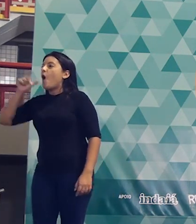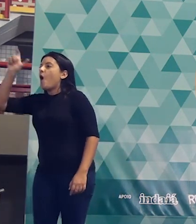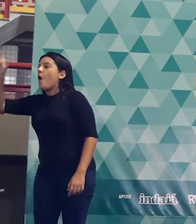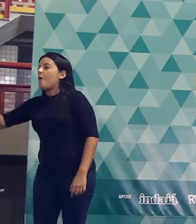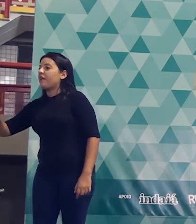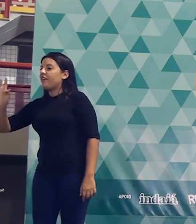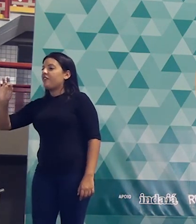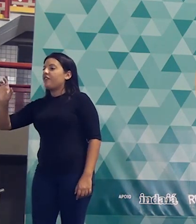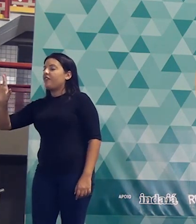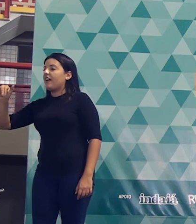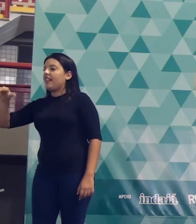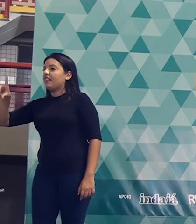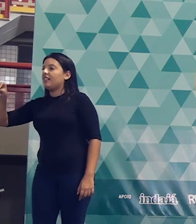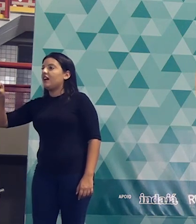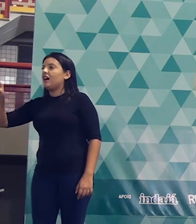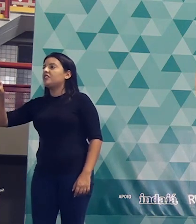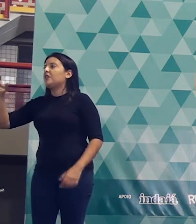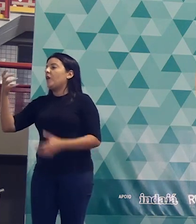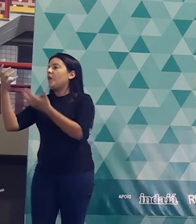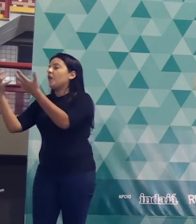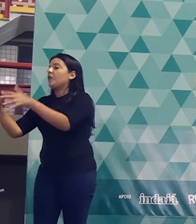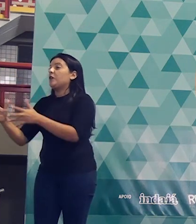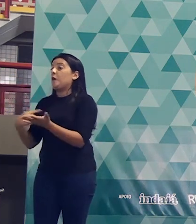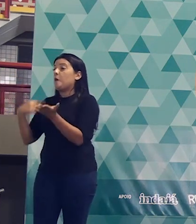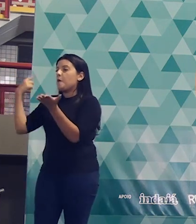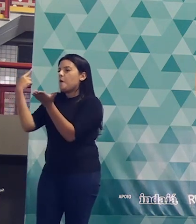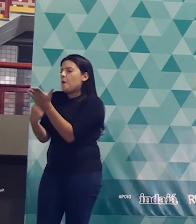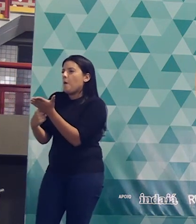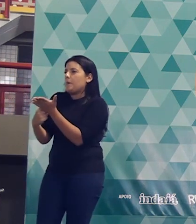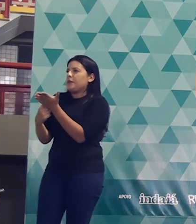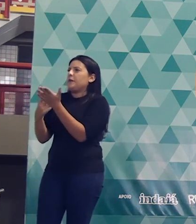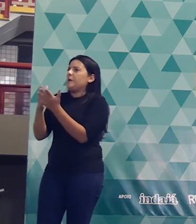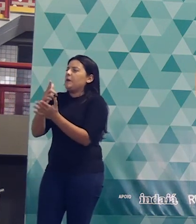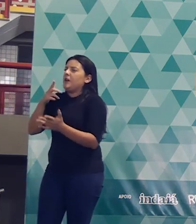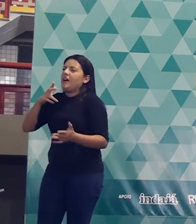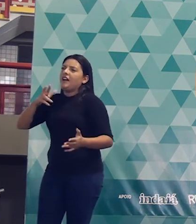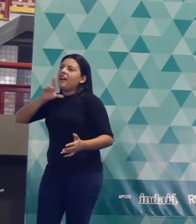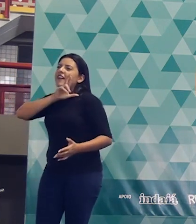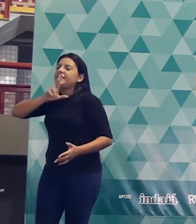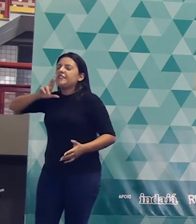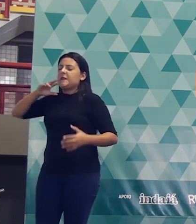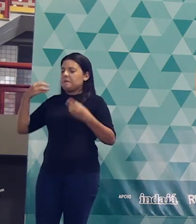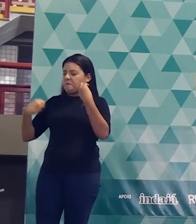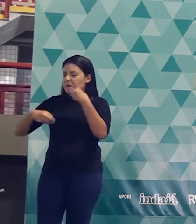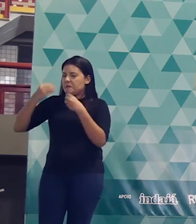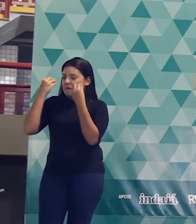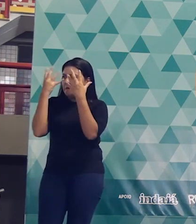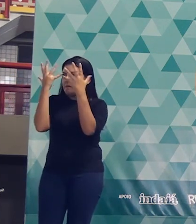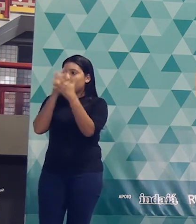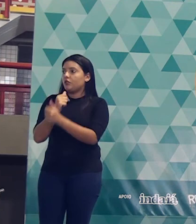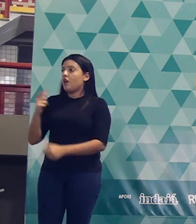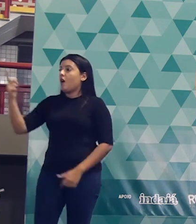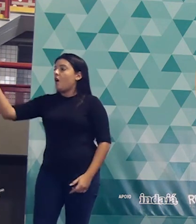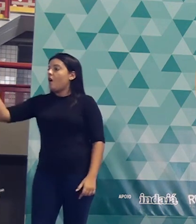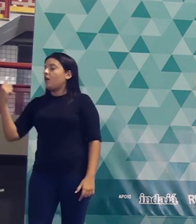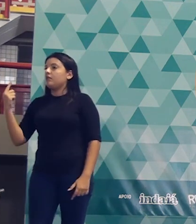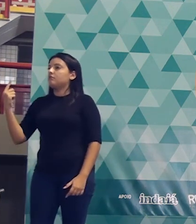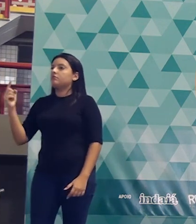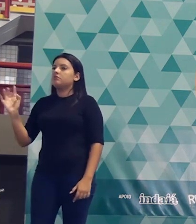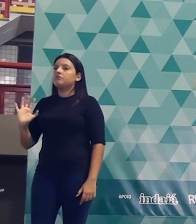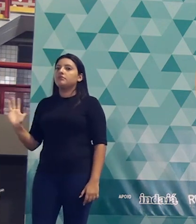Sacanagem, né? Ele marcou de jantar com ela, ela se arrumou todinha, se produziu todinha, e ele não apareceu.